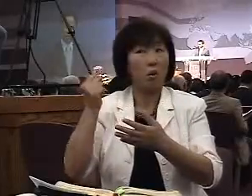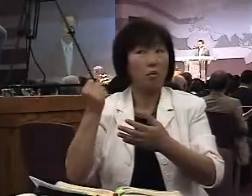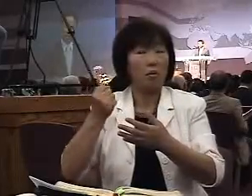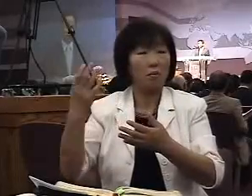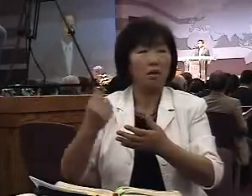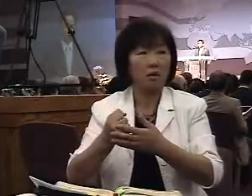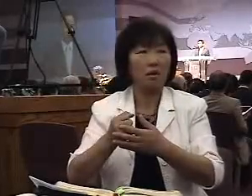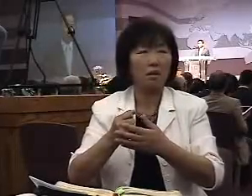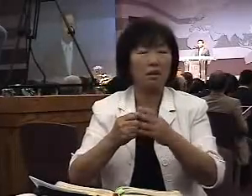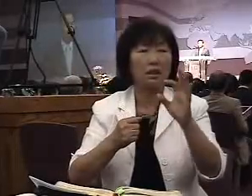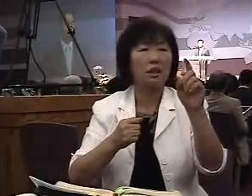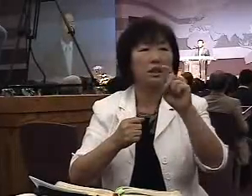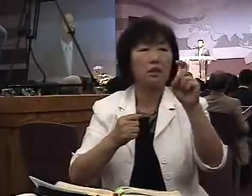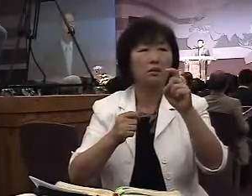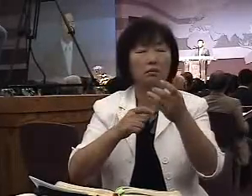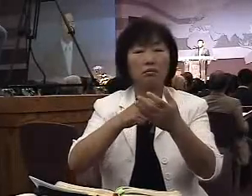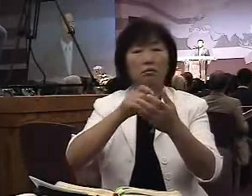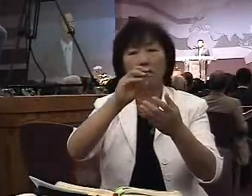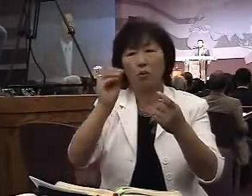51,000불입니다.